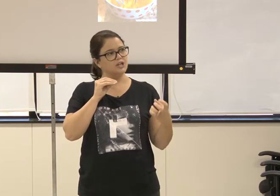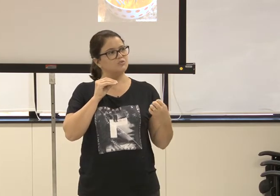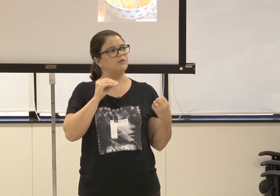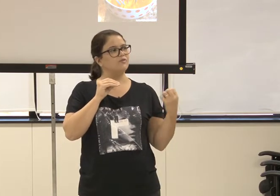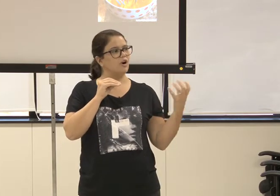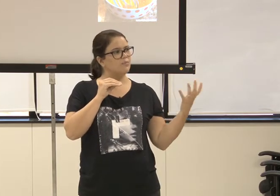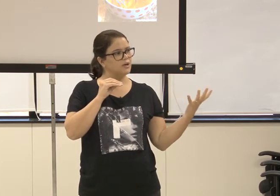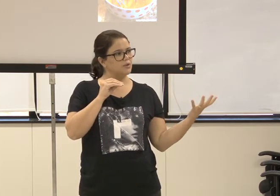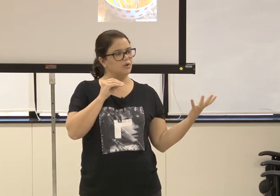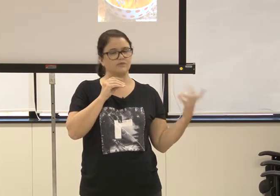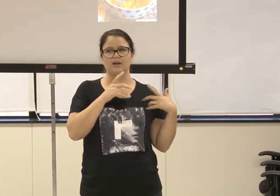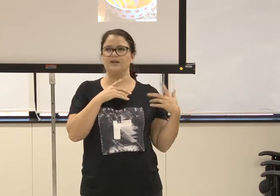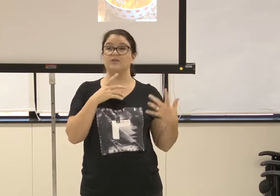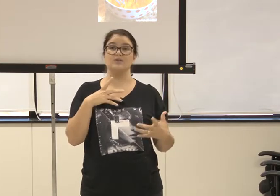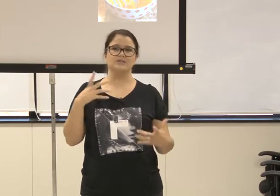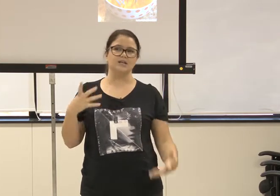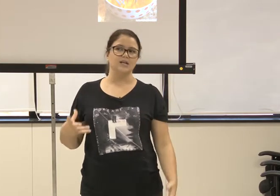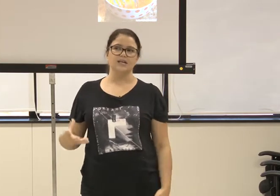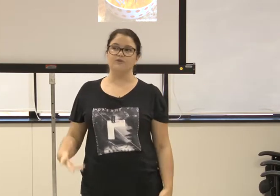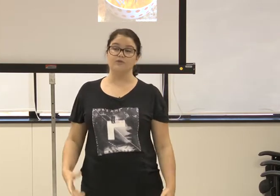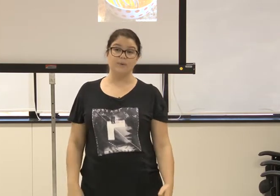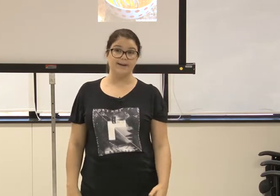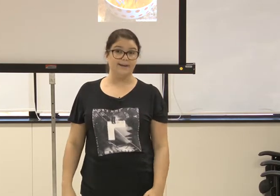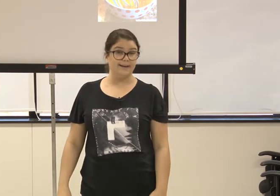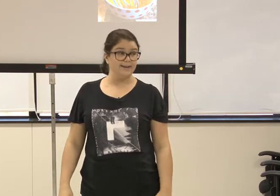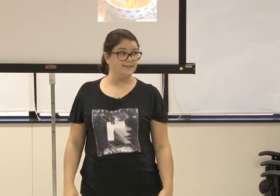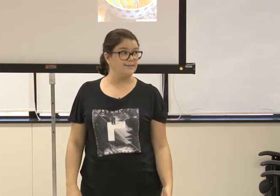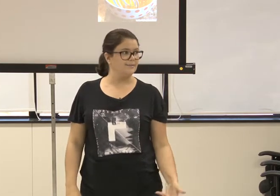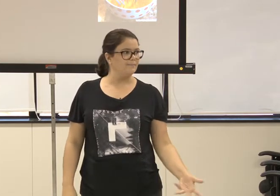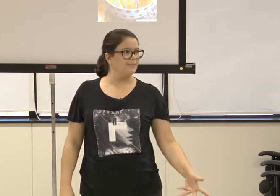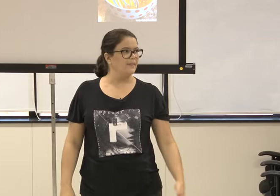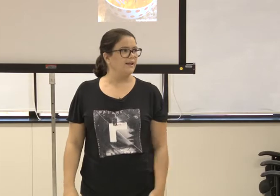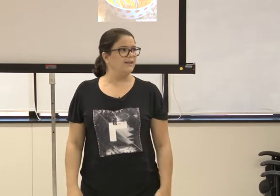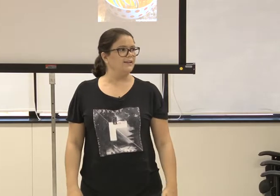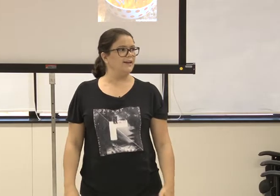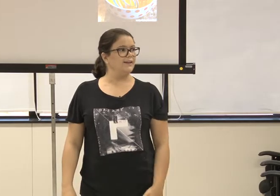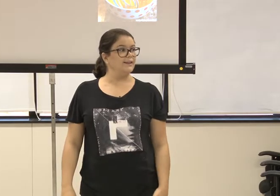uma forma que o outro fala, nossa, eu fui para a Grécia. E aí, na